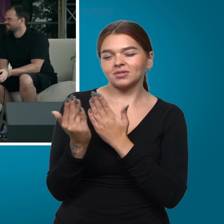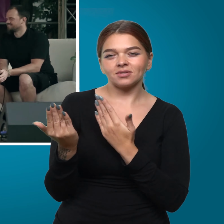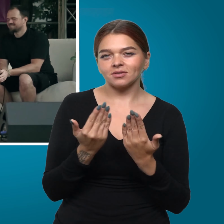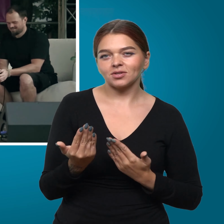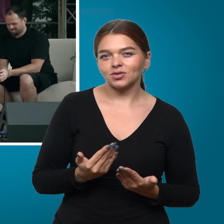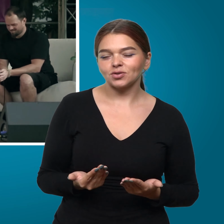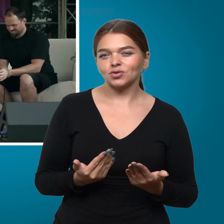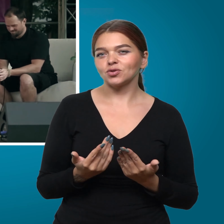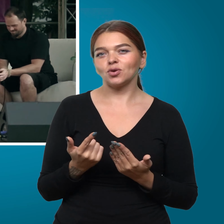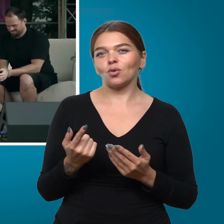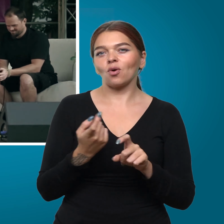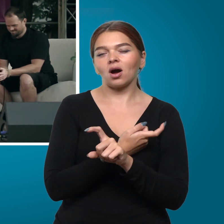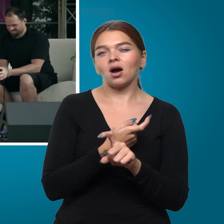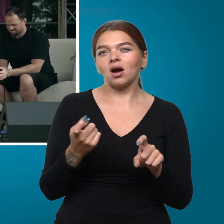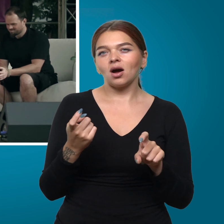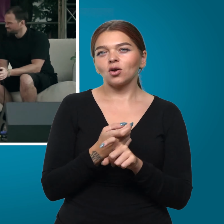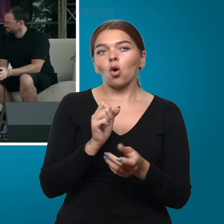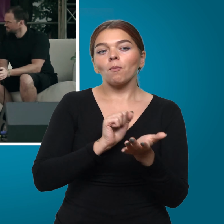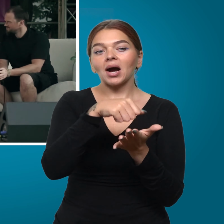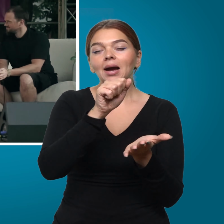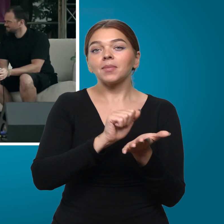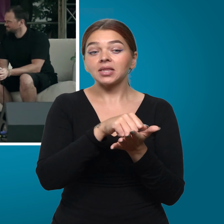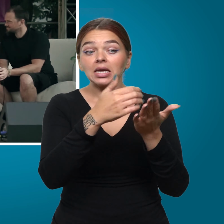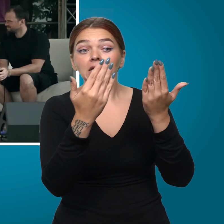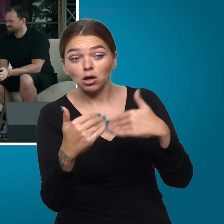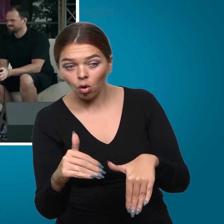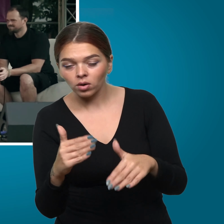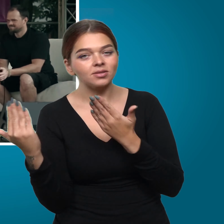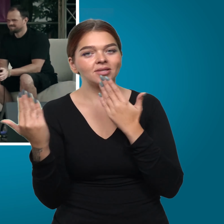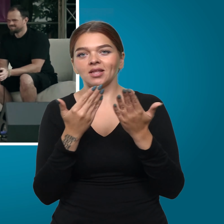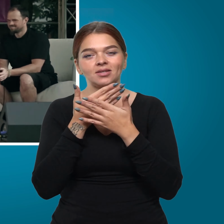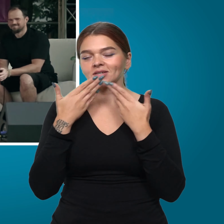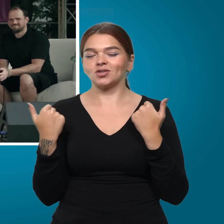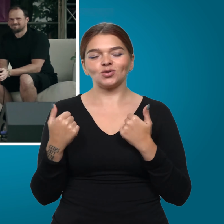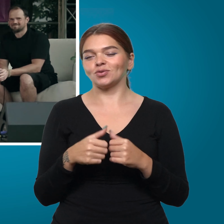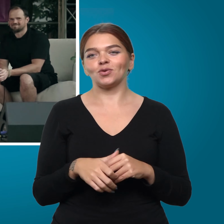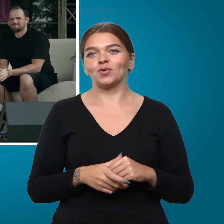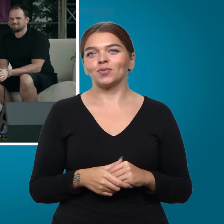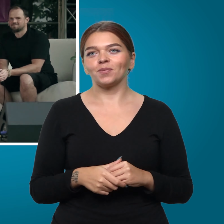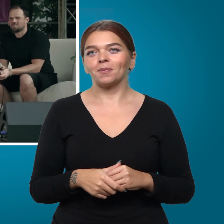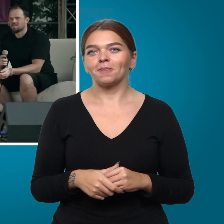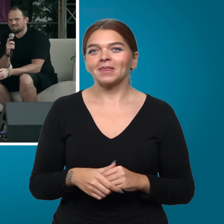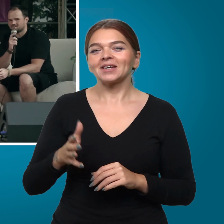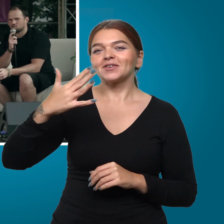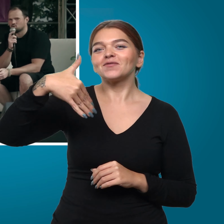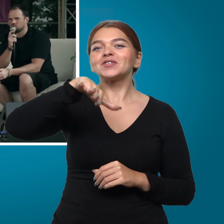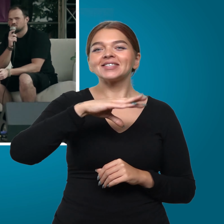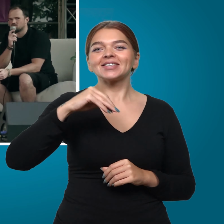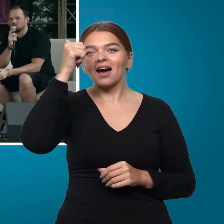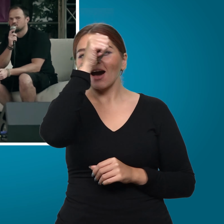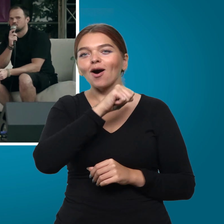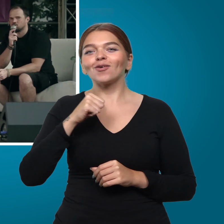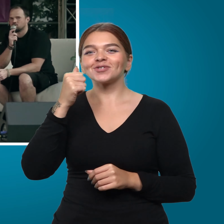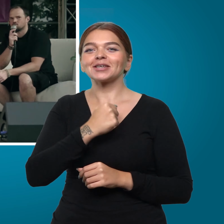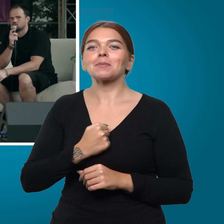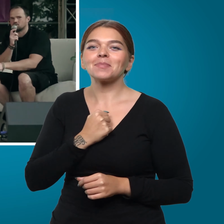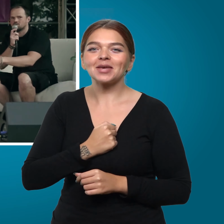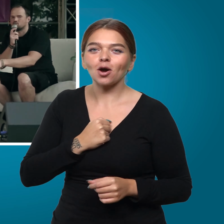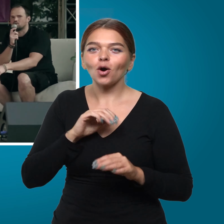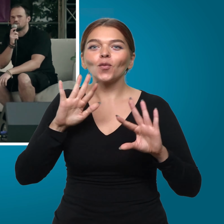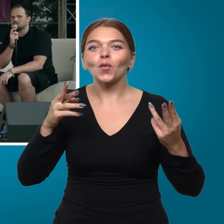kartų, o išleistos neskaičiau ir greičiausiai neskaitysiu. Čia žinokit, visi autoriai bijo, nes